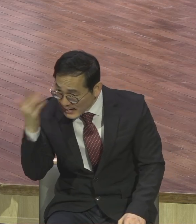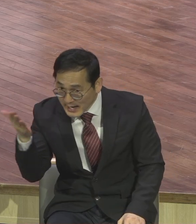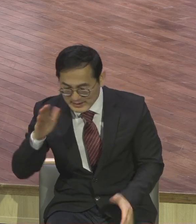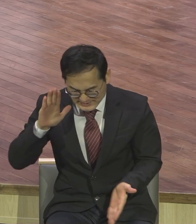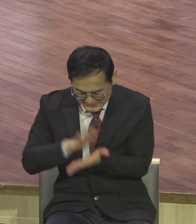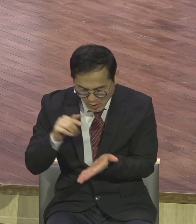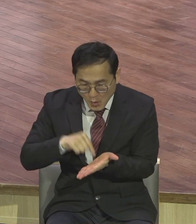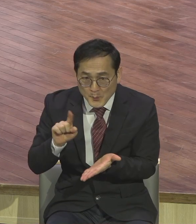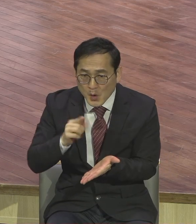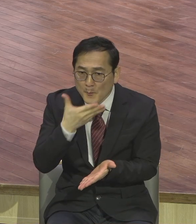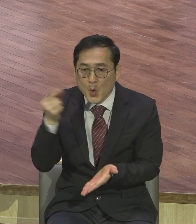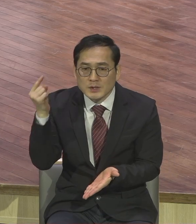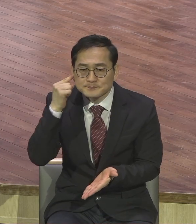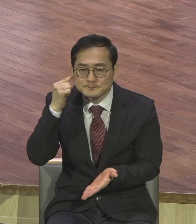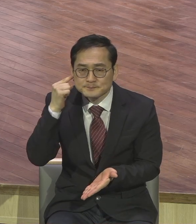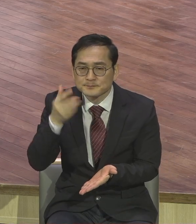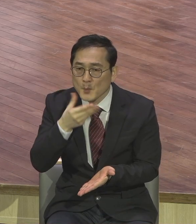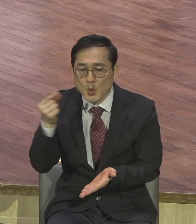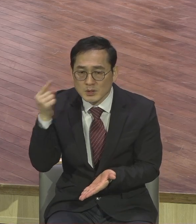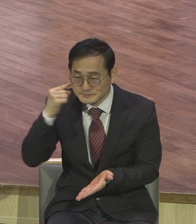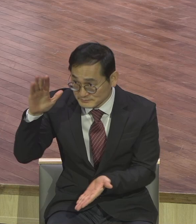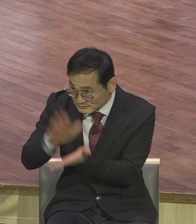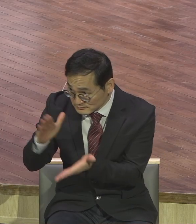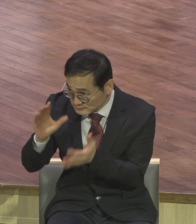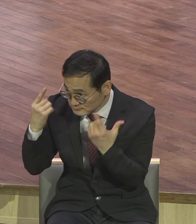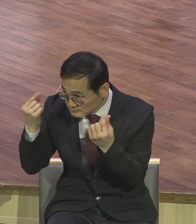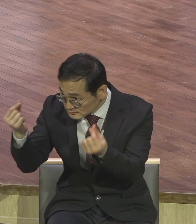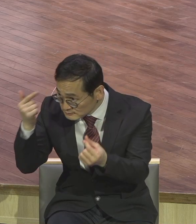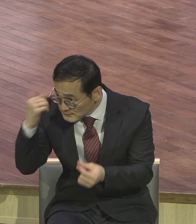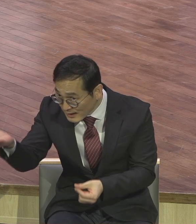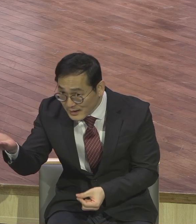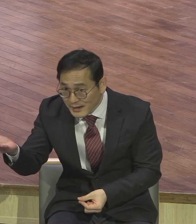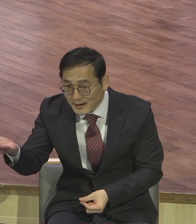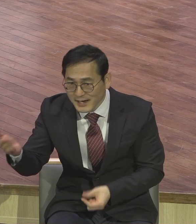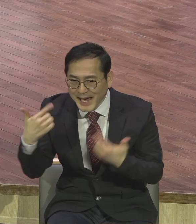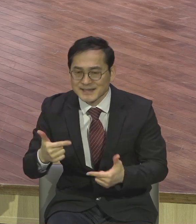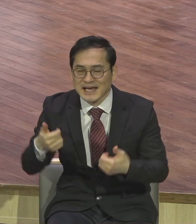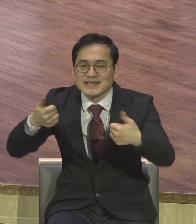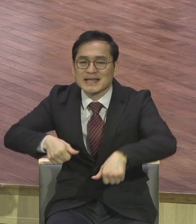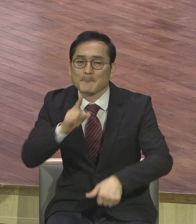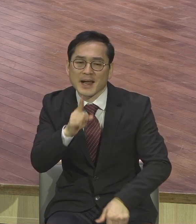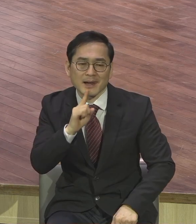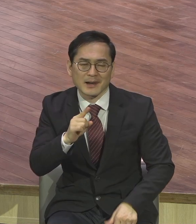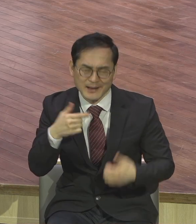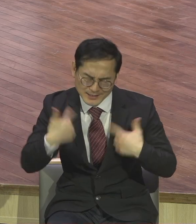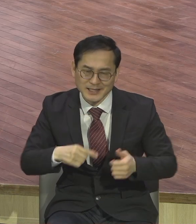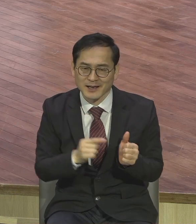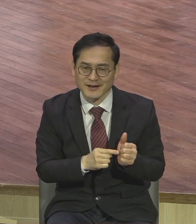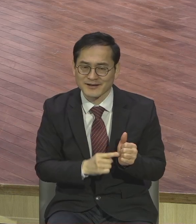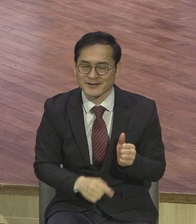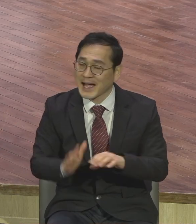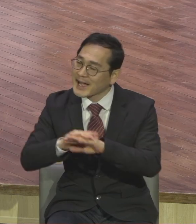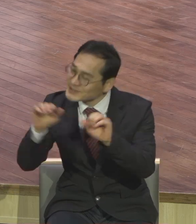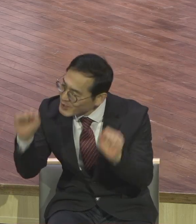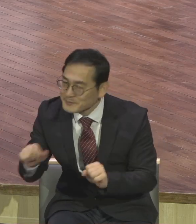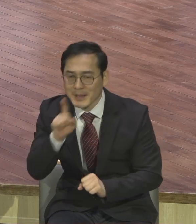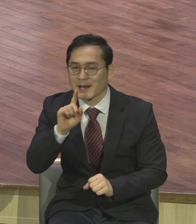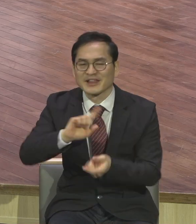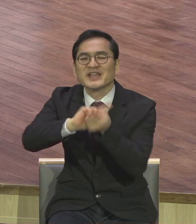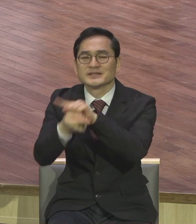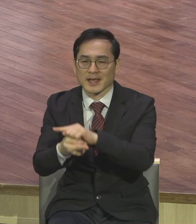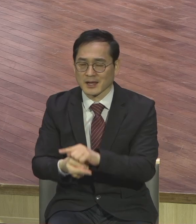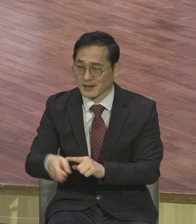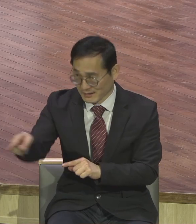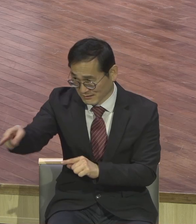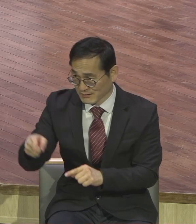불입니까? 복음의 불을 말하죠. 당신 가슴 속에 여전히 불타고 있나? 구원 받을 때 그 감격, 은혜